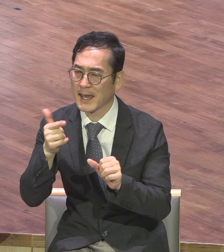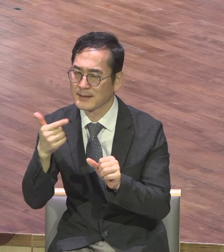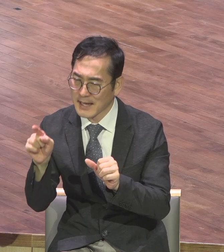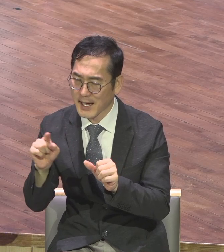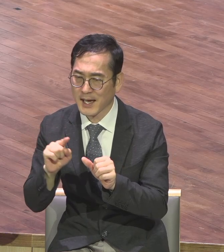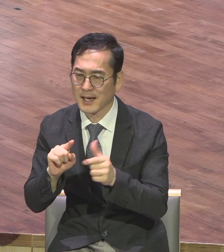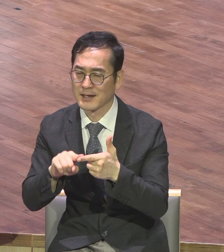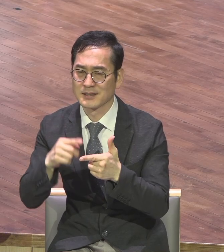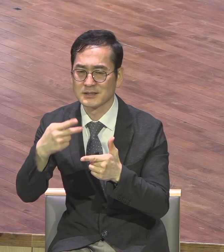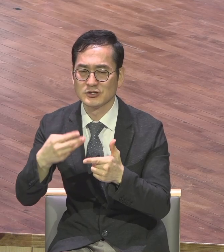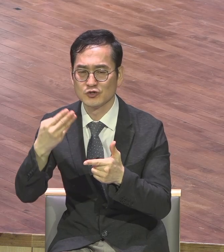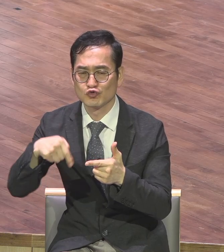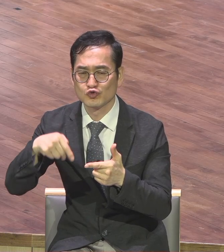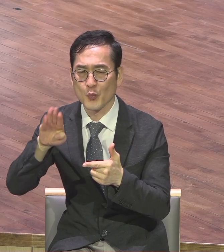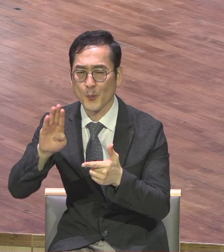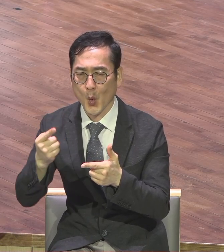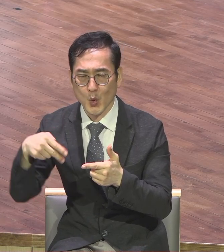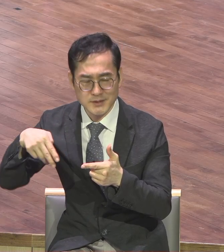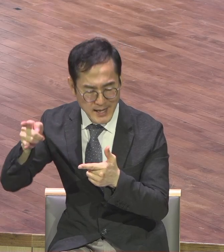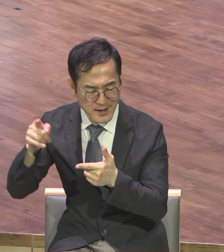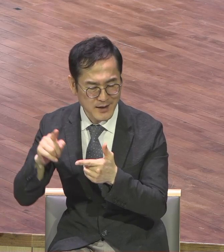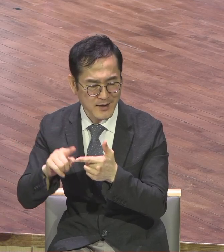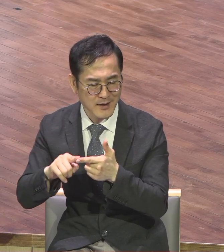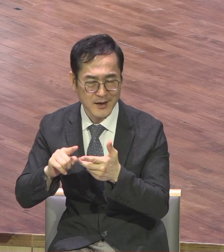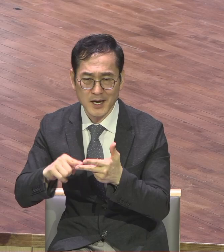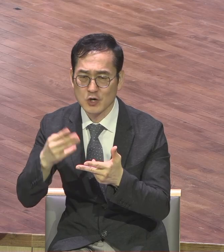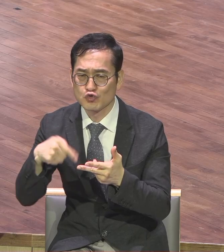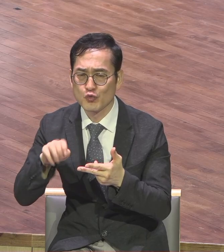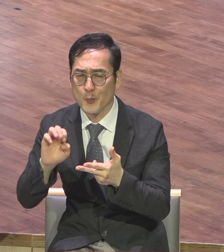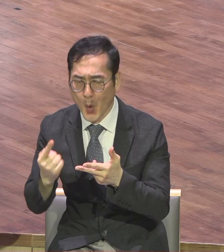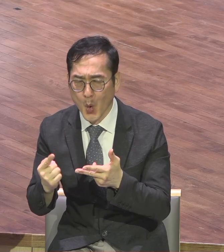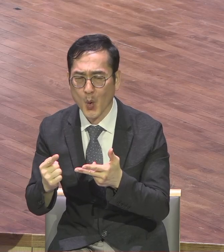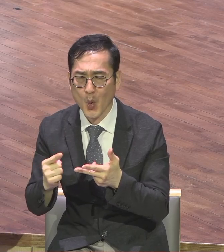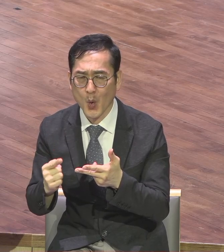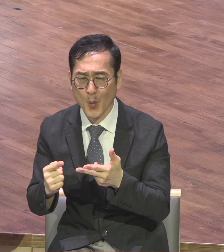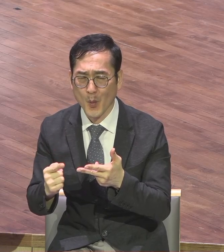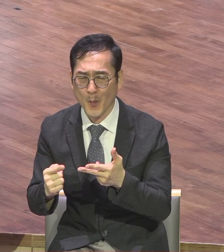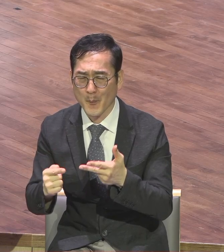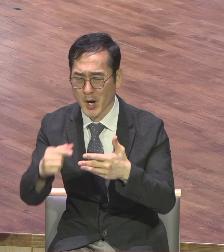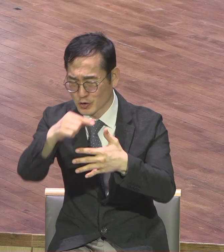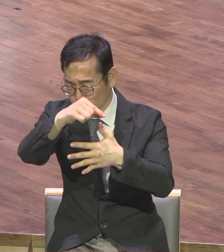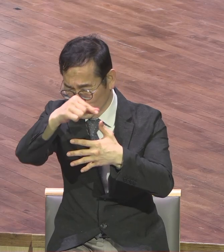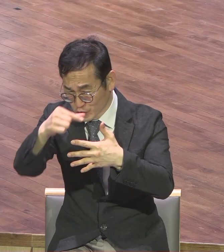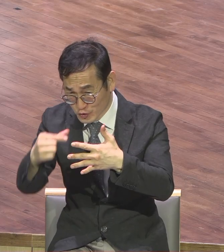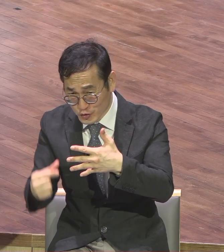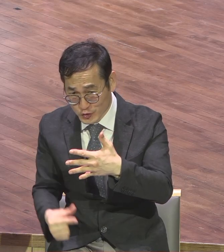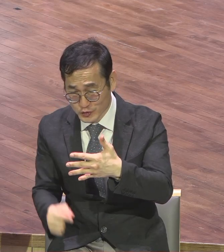두루보사, 버시, 주 안에 택하심을 입은 루포와 그의 어머님 쭉 나옵니다.